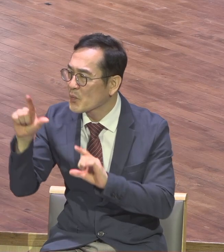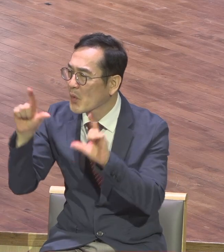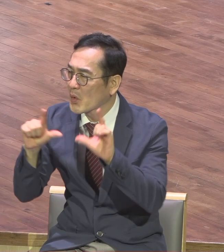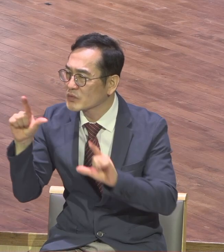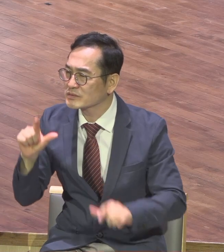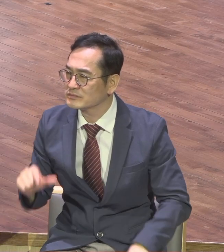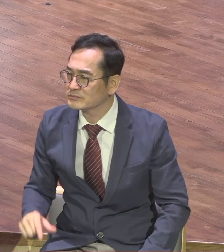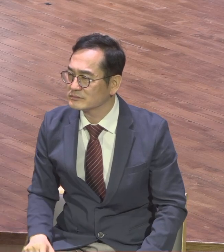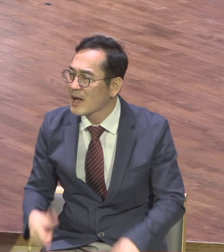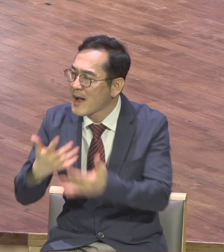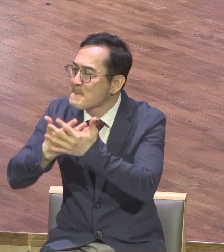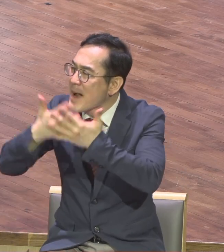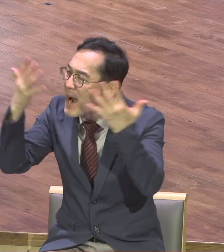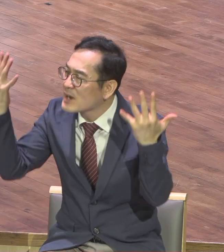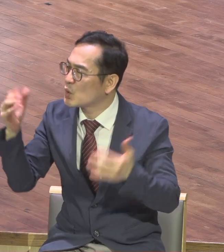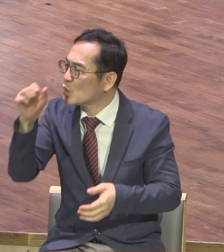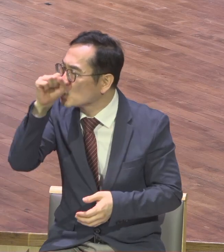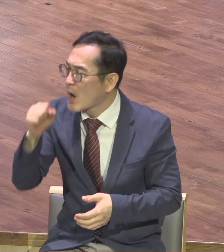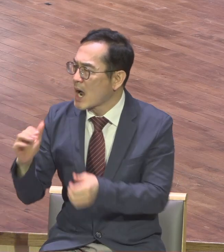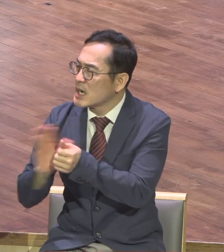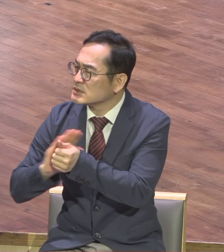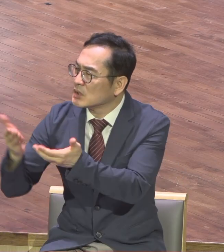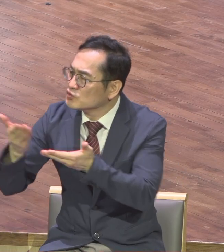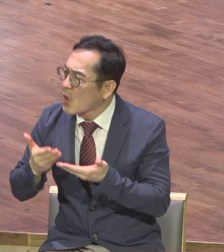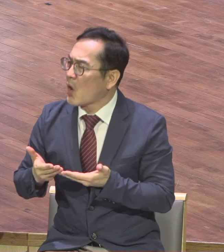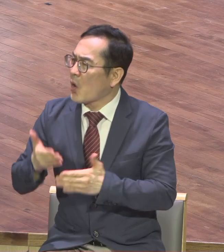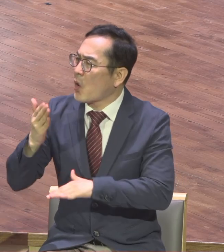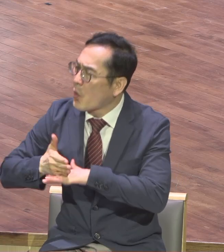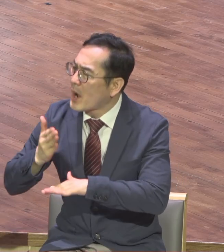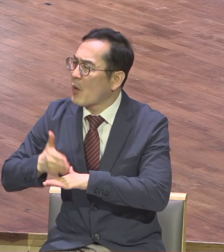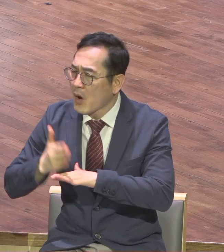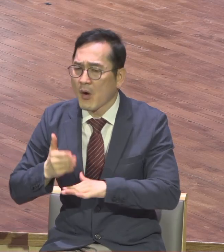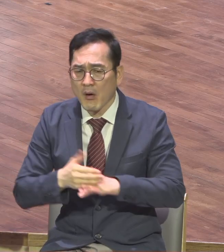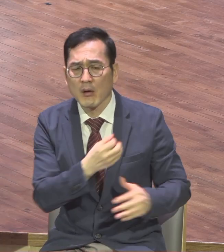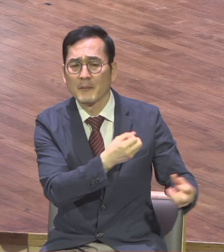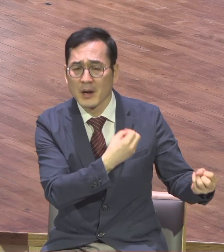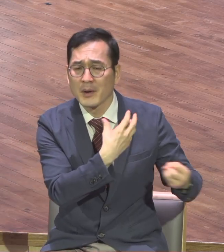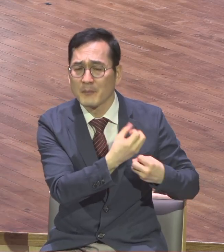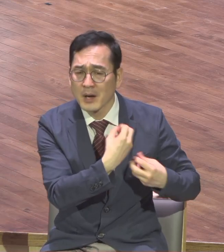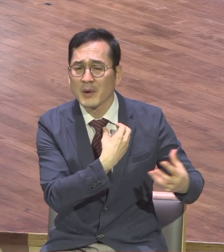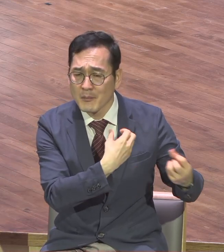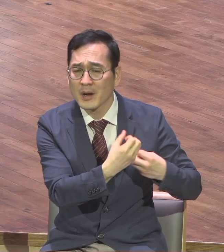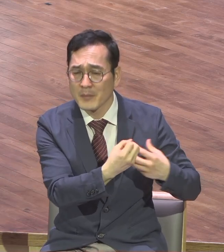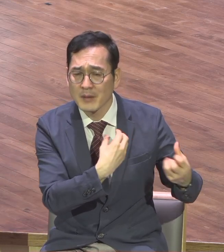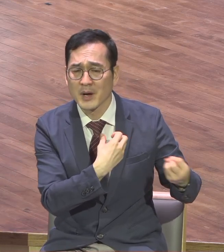교인들이 너무 밝다, 너무 친절하다, 그런 새가족들이